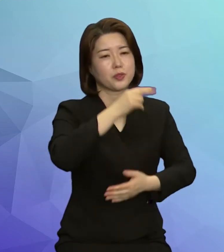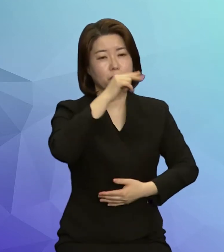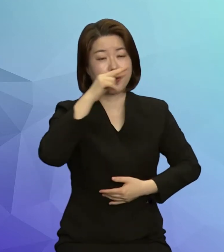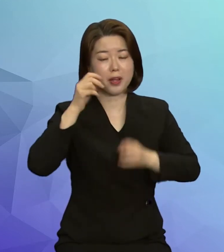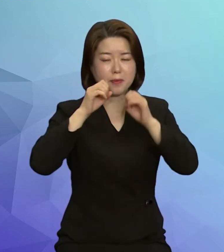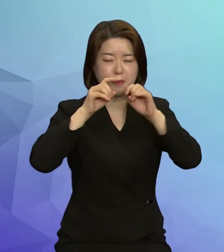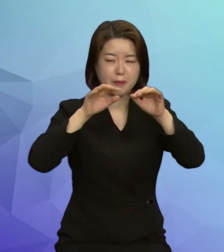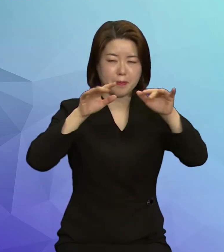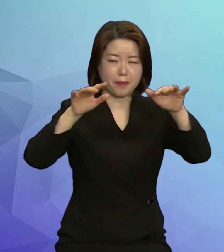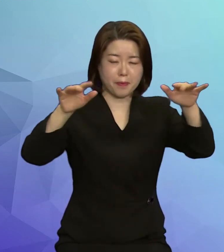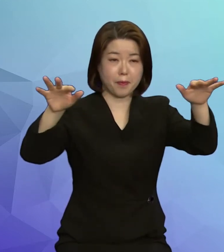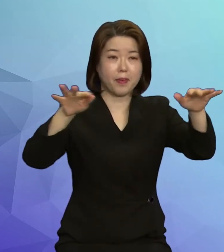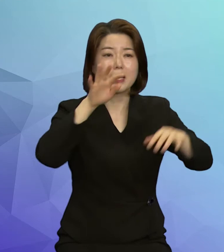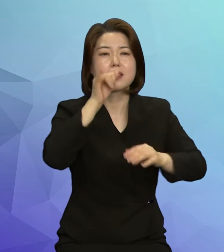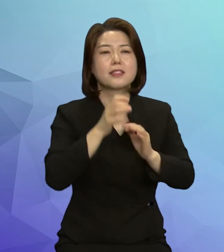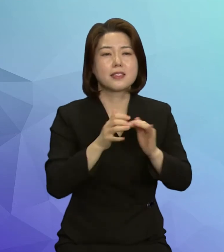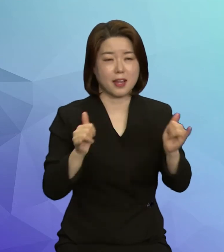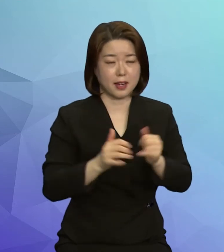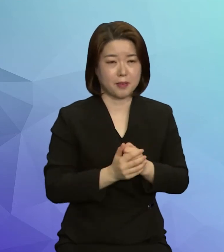그리스도의 향기를 바라는 사람이에요.